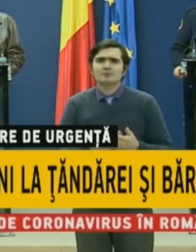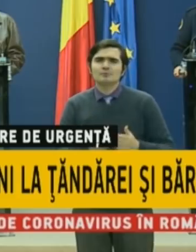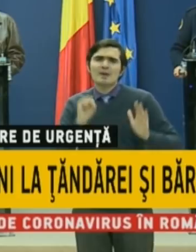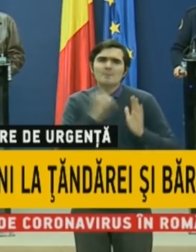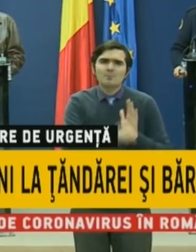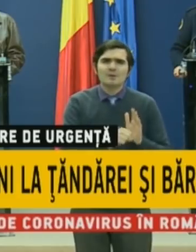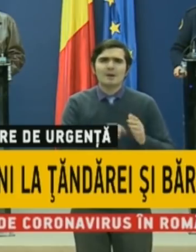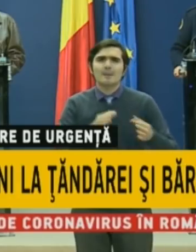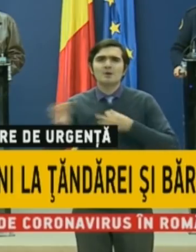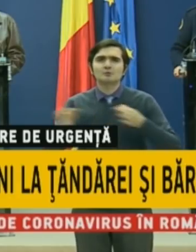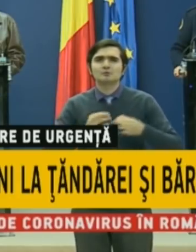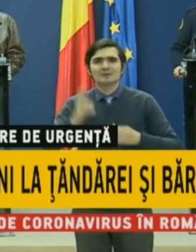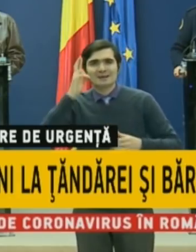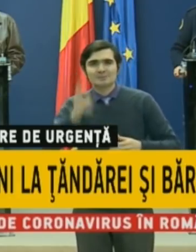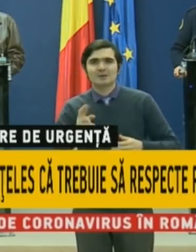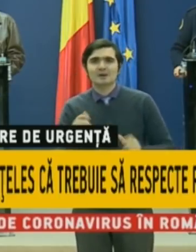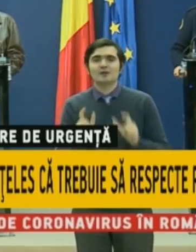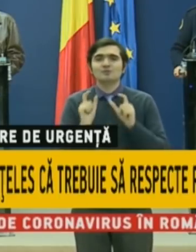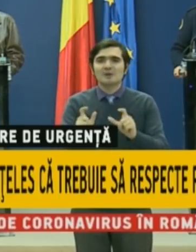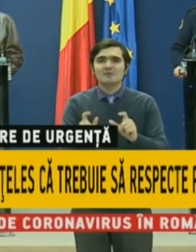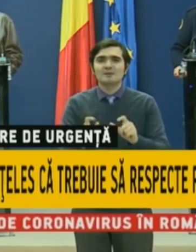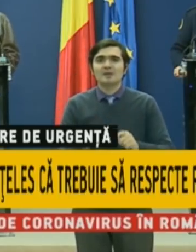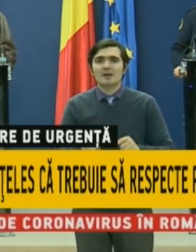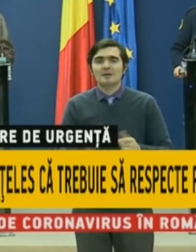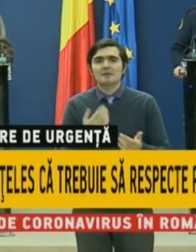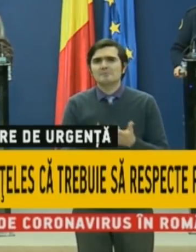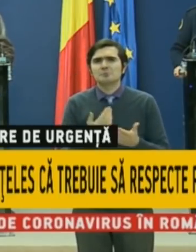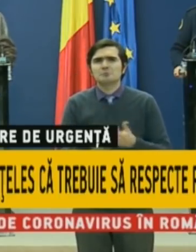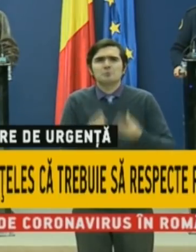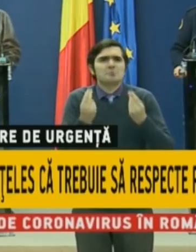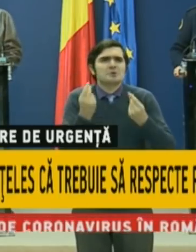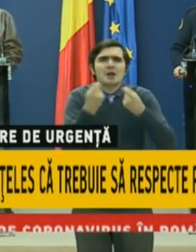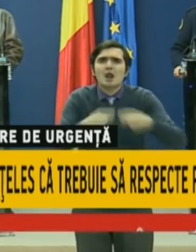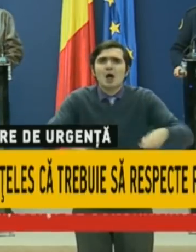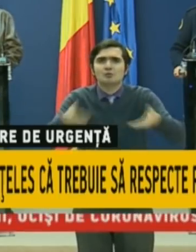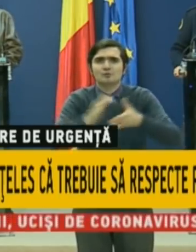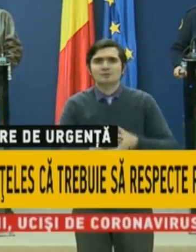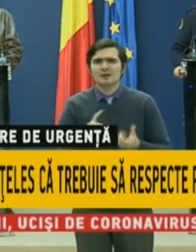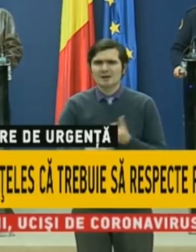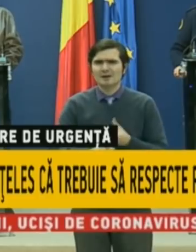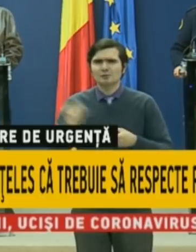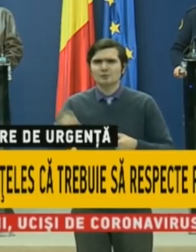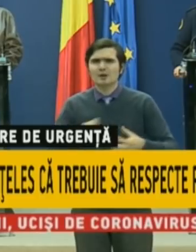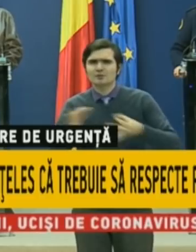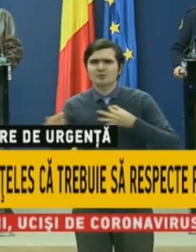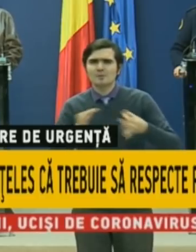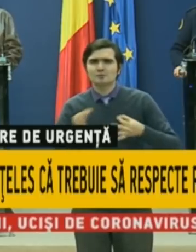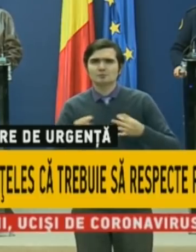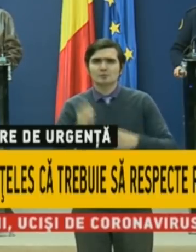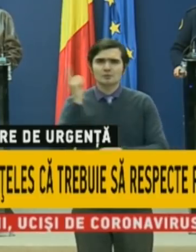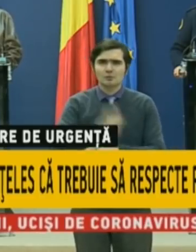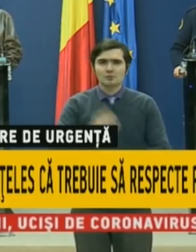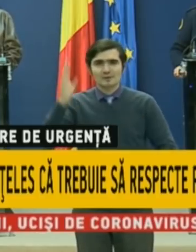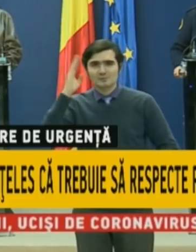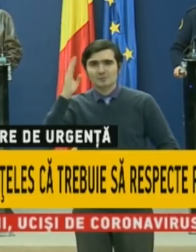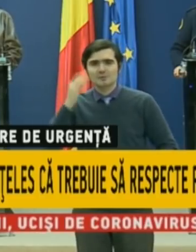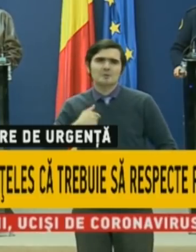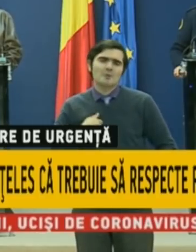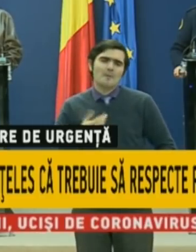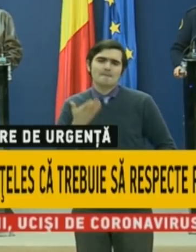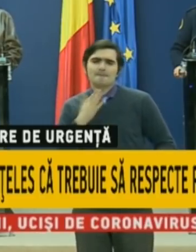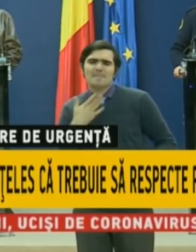nou virus pentru binele tuturor. Cu privire la toate aceste măsuri dispuse prin ordonanțele militare, prefer